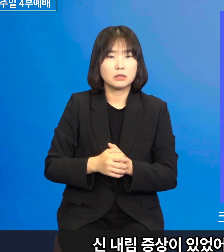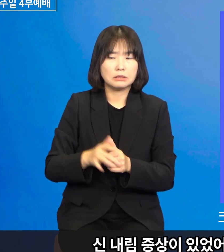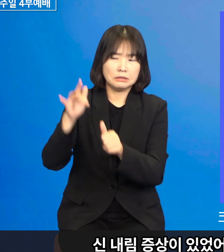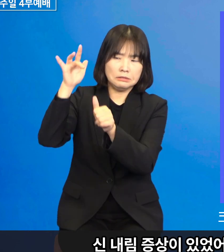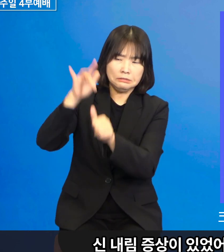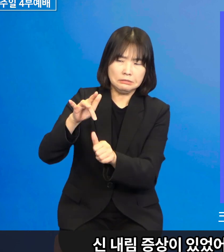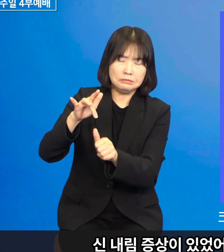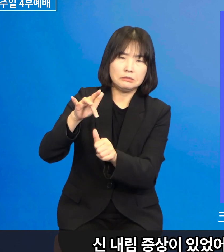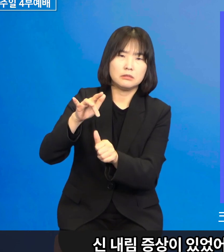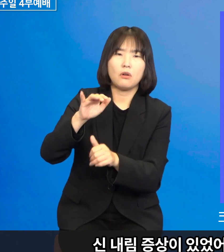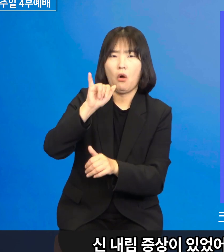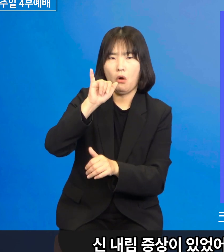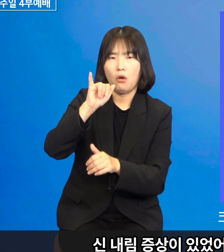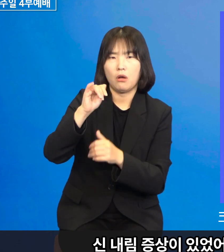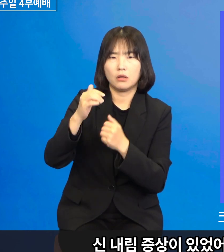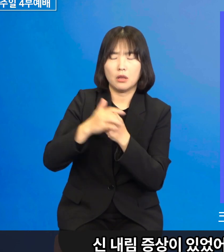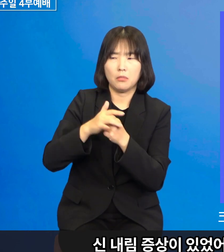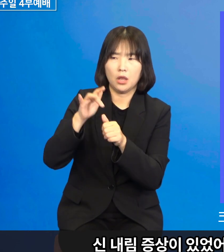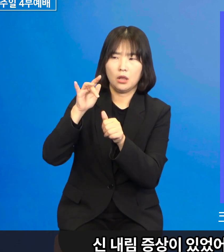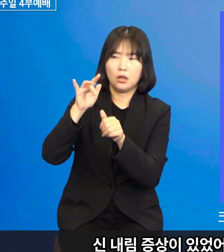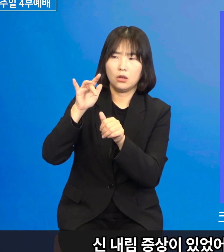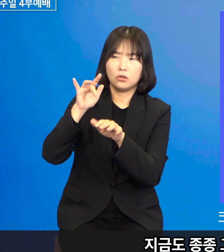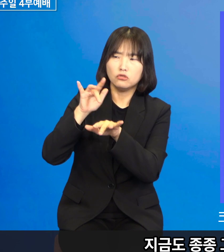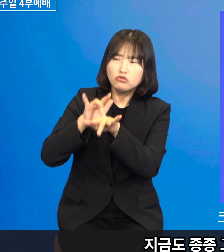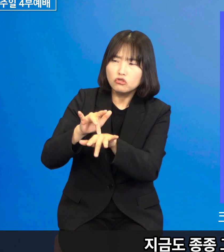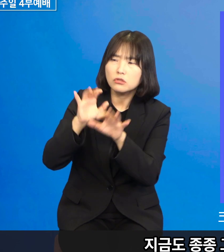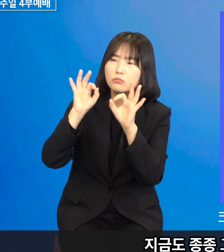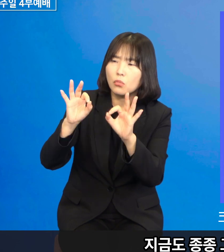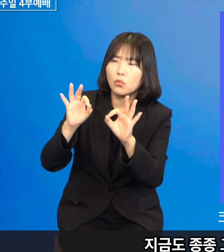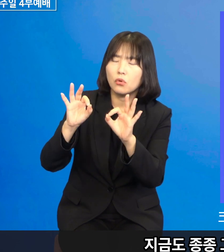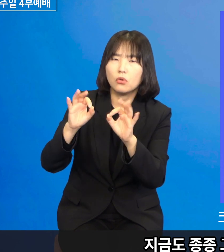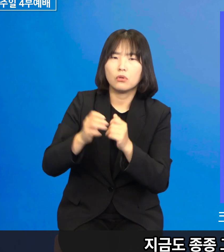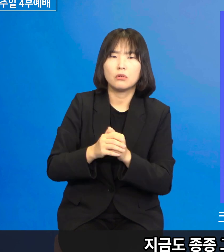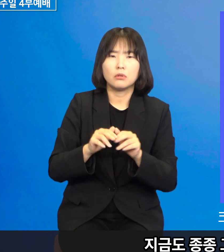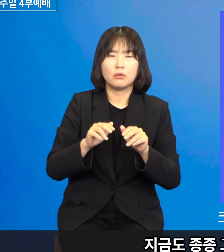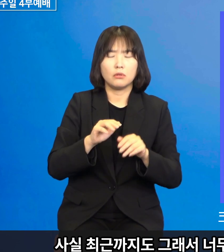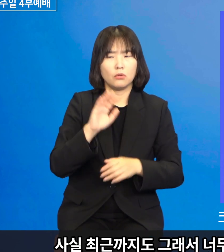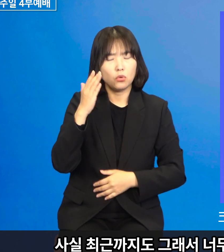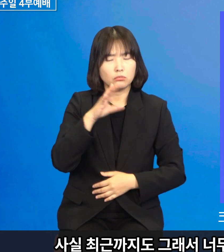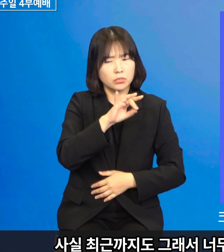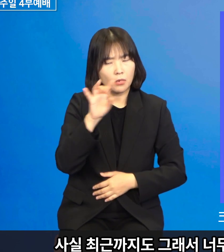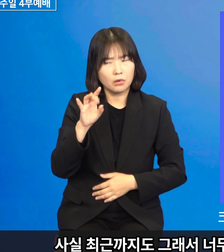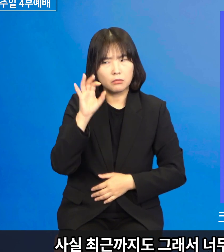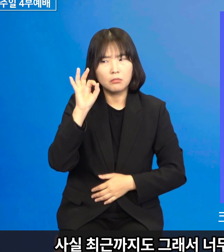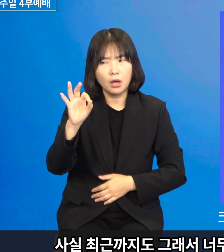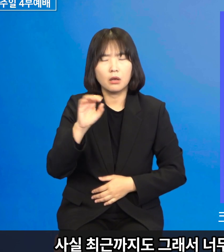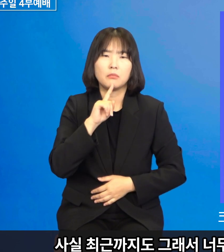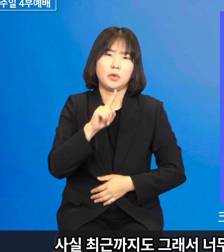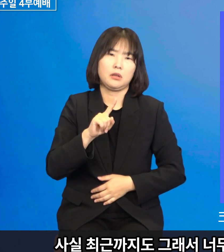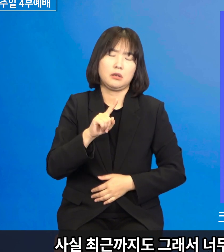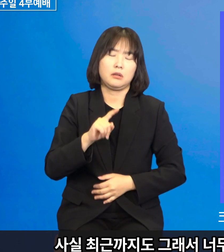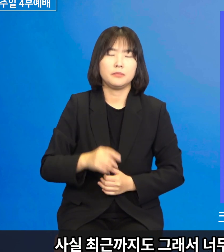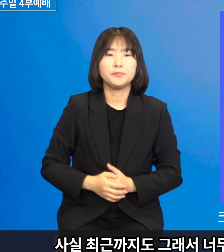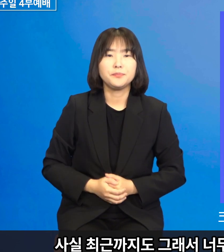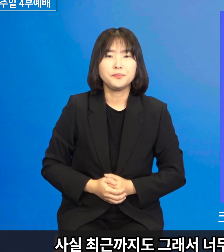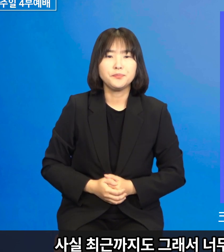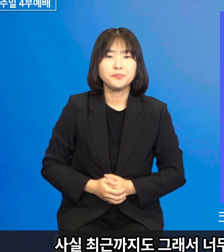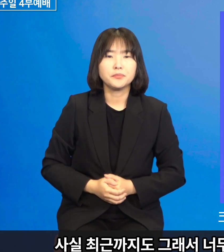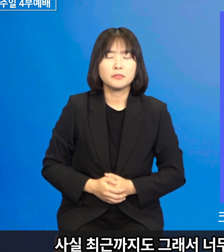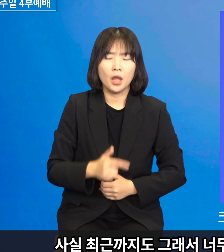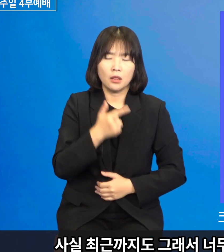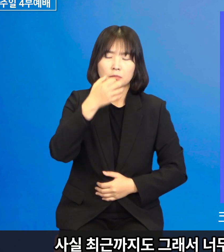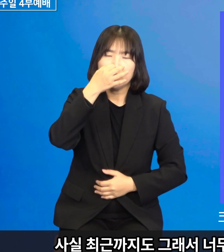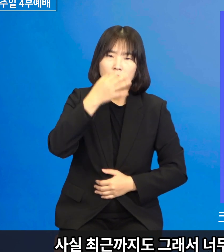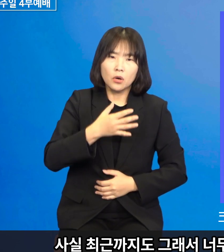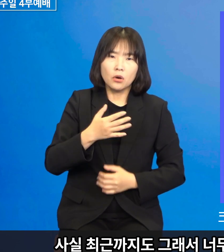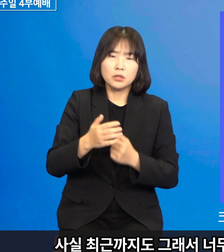증상이 있었어요. 귀신이 보이는 겁니다. 지금도 종종 그런 게 보였대요. 사실 최근까지도. 그래서 너무